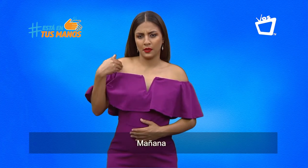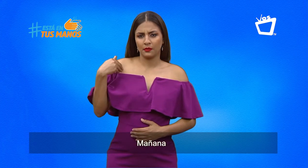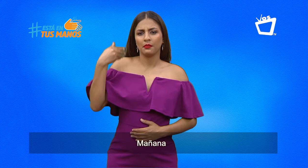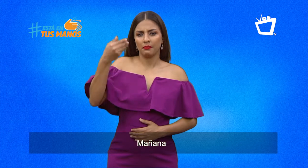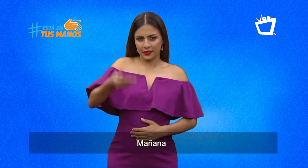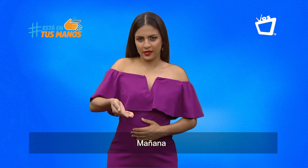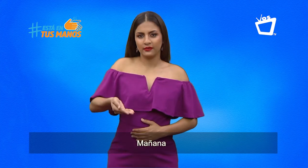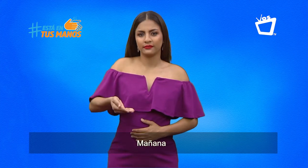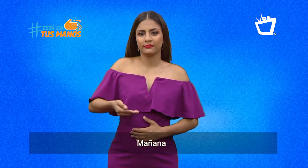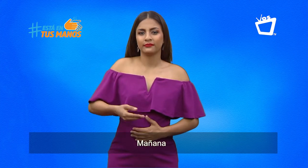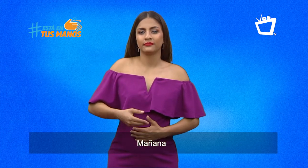mañana